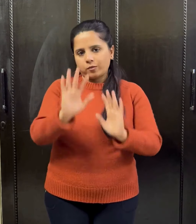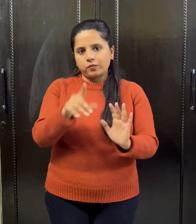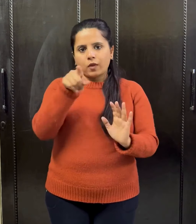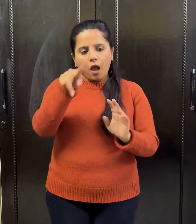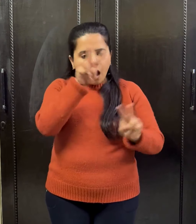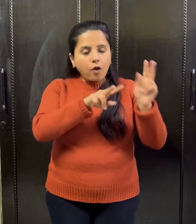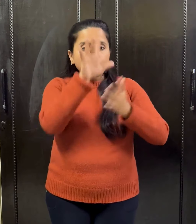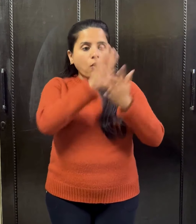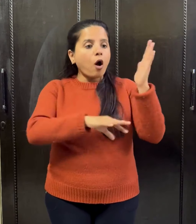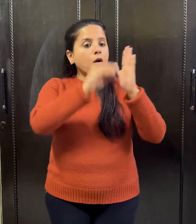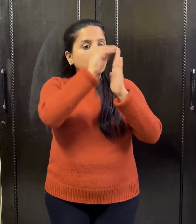भरेंगे।